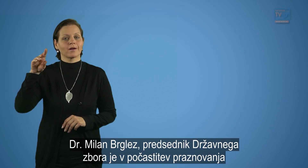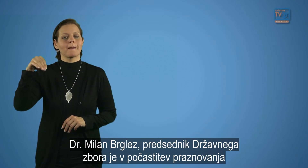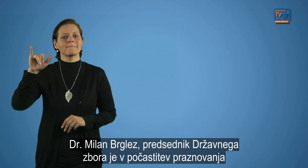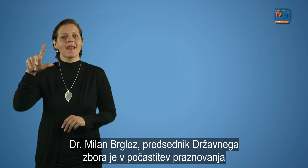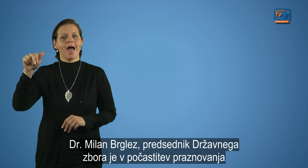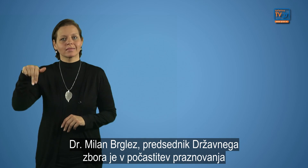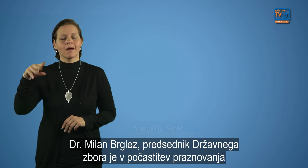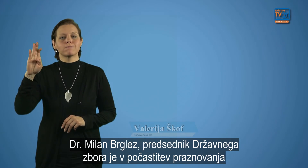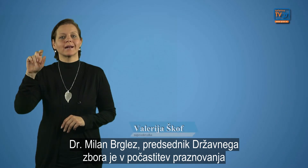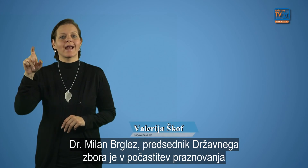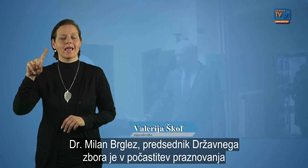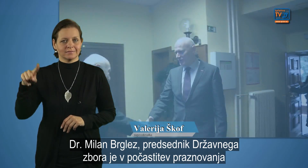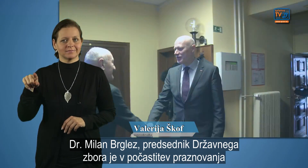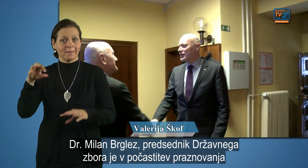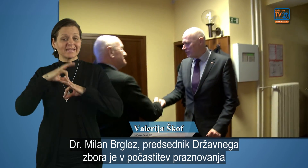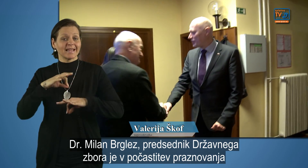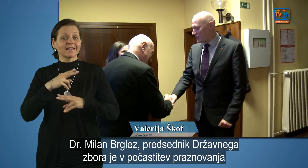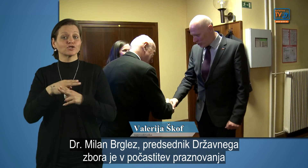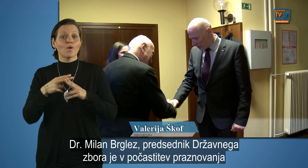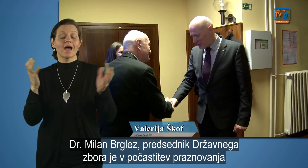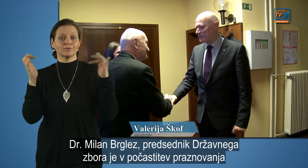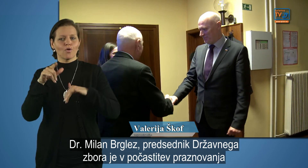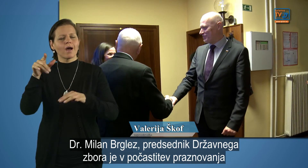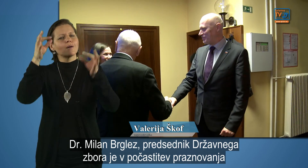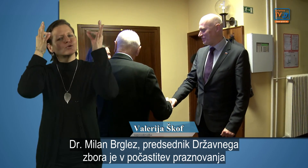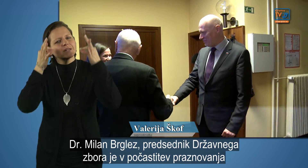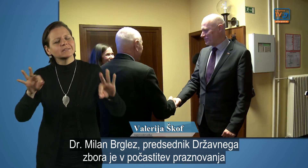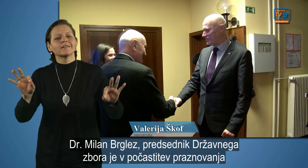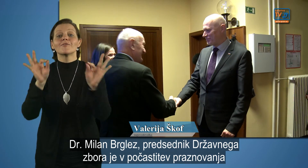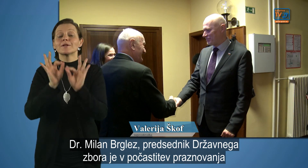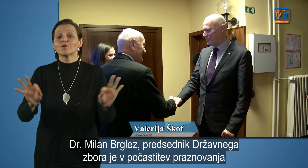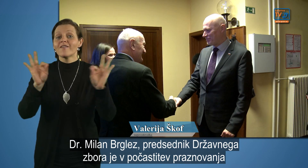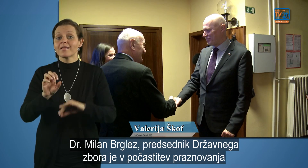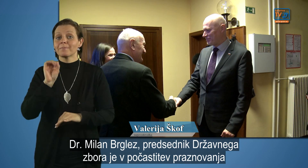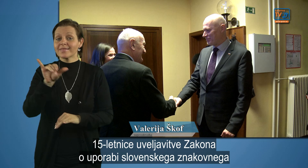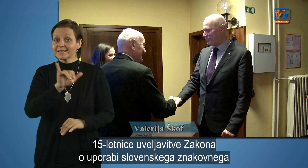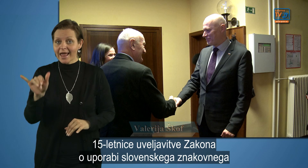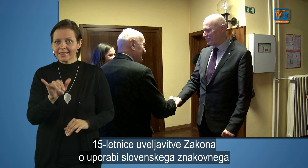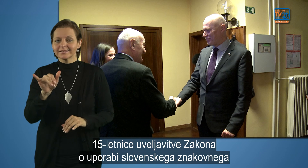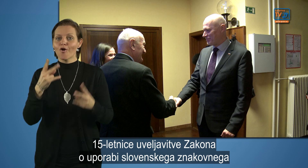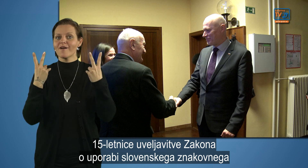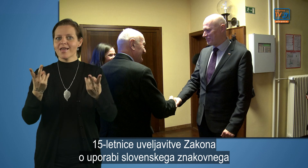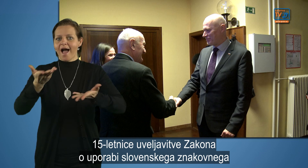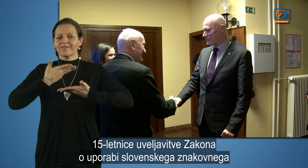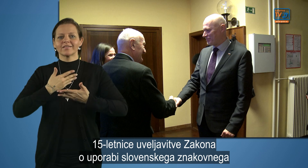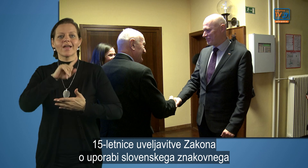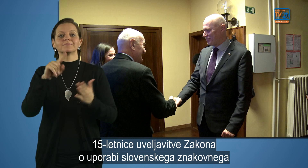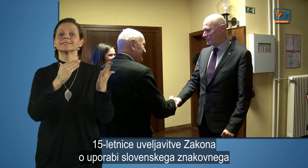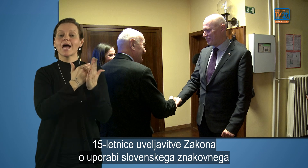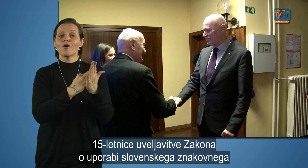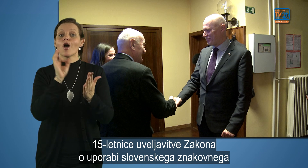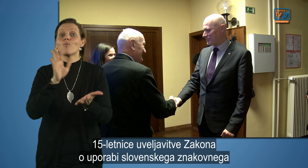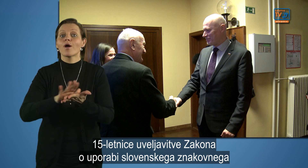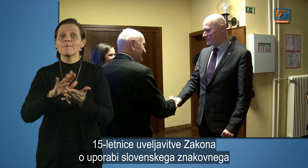Dr. Milan Brglez, predsednik Državnega zbora, je v počastitev praznovanja 15-letnice uveljavitve zakona